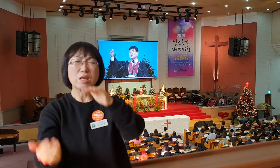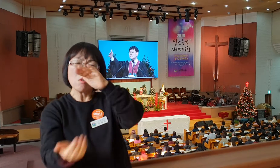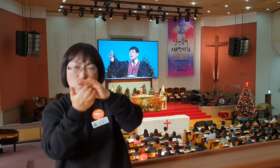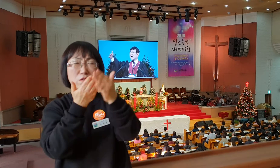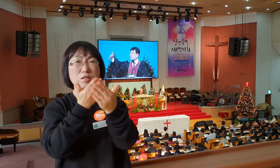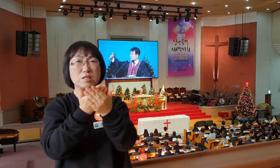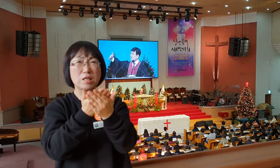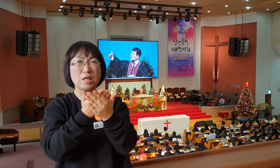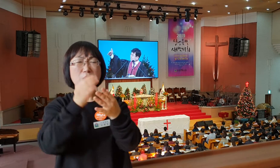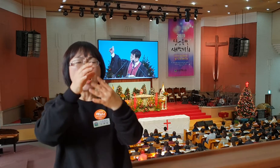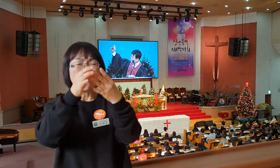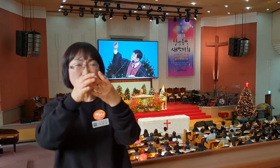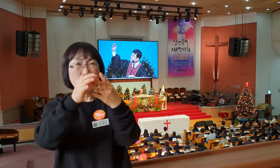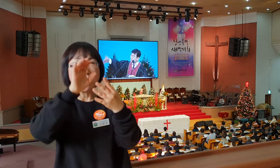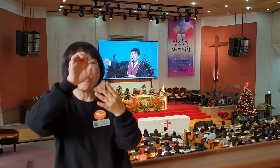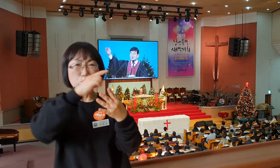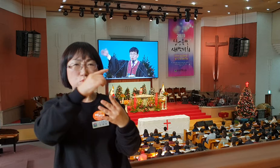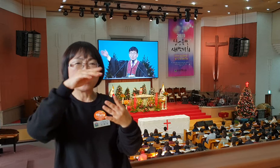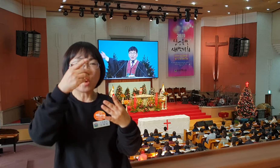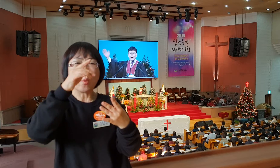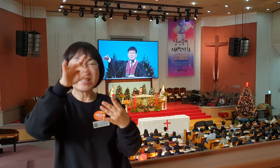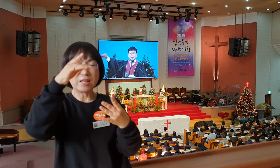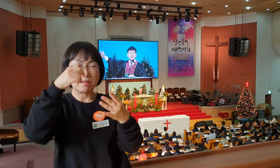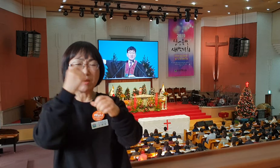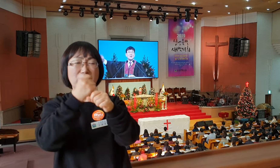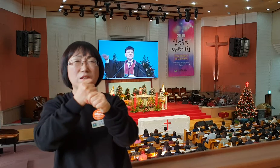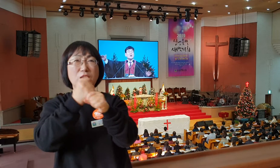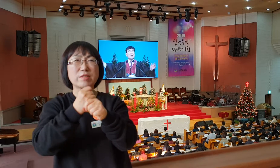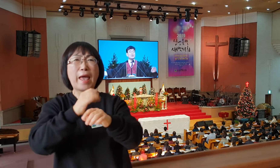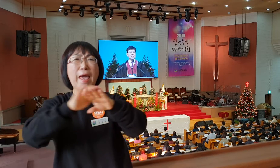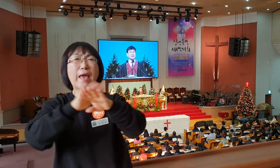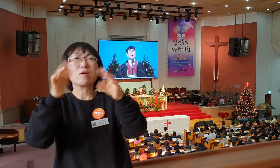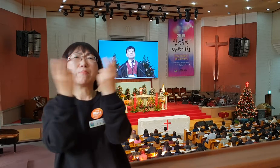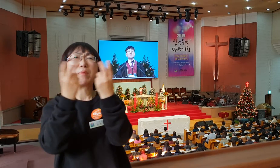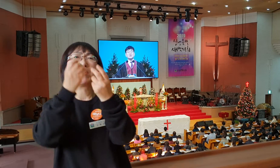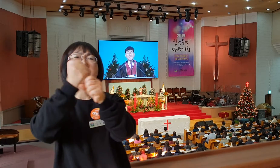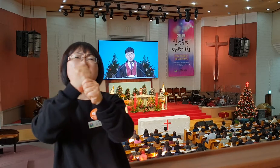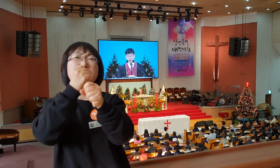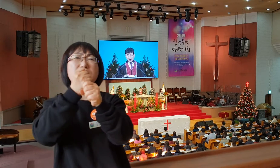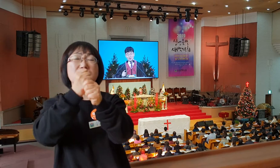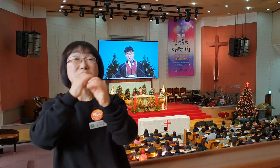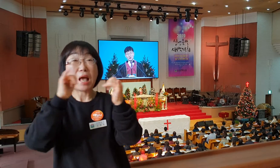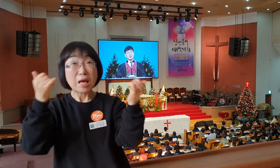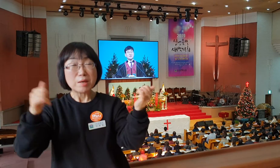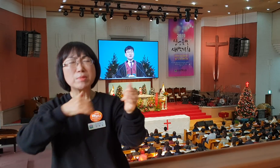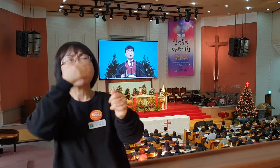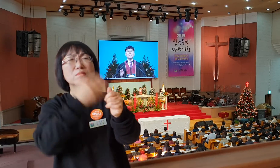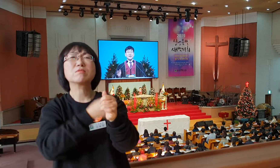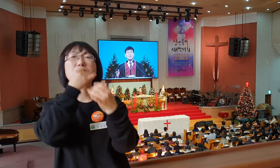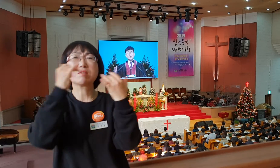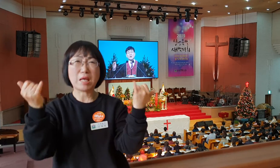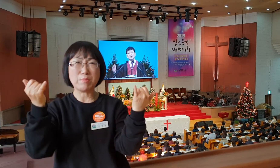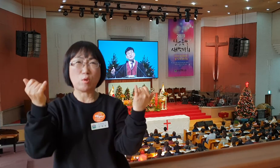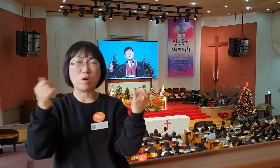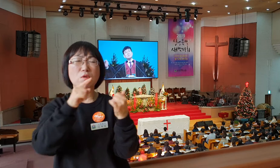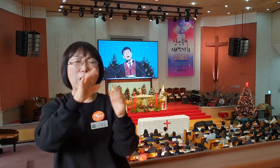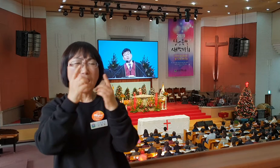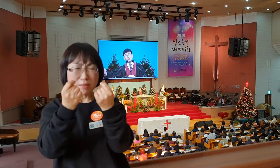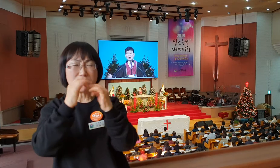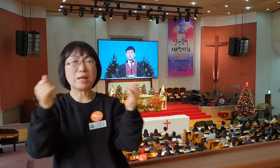프로젝트가 진행이 안 될 때 뭐지 옵션 원 푸 APC 그거 만들어낸 사람들 그 사람들이 능력 있는 사람이에요 그 사람들이